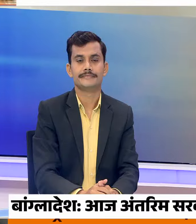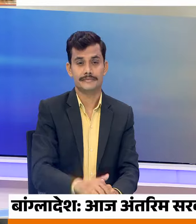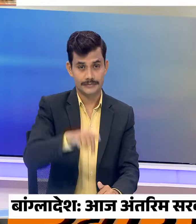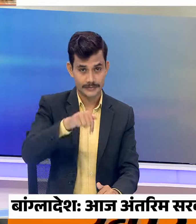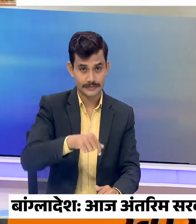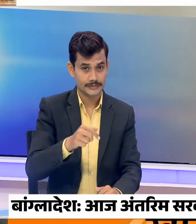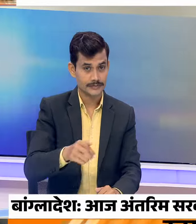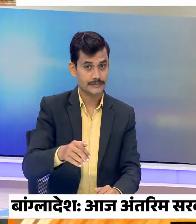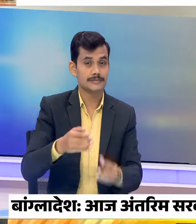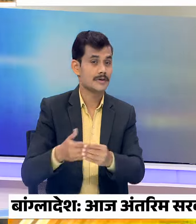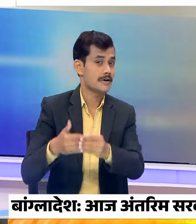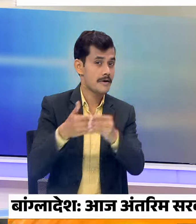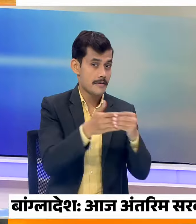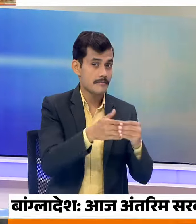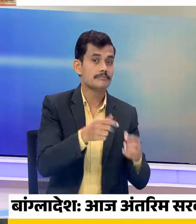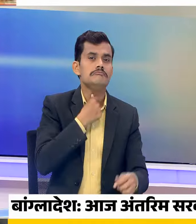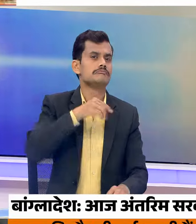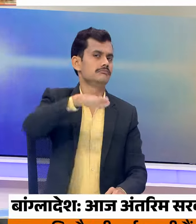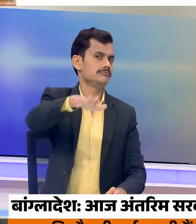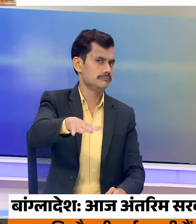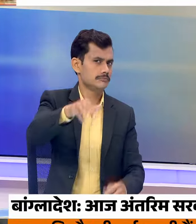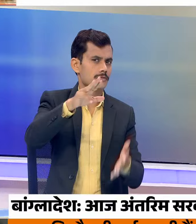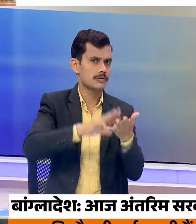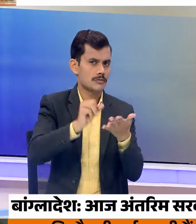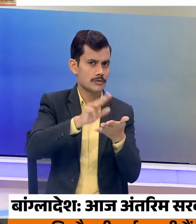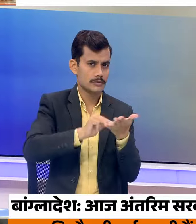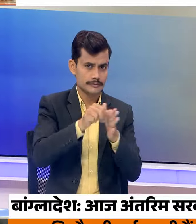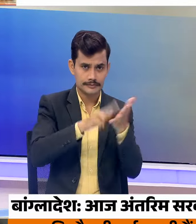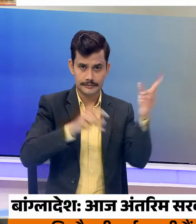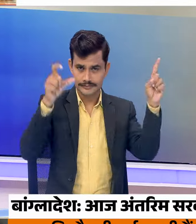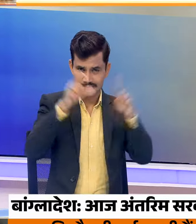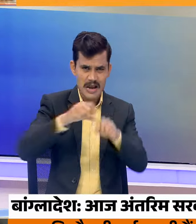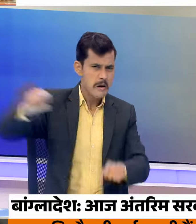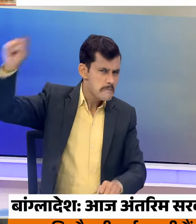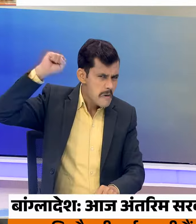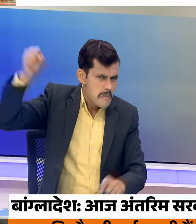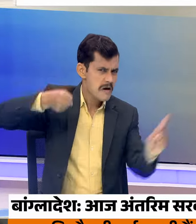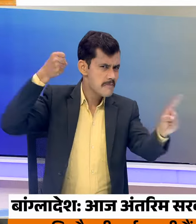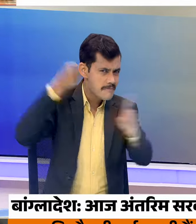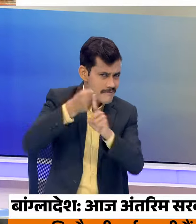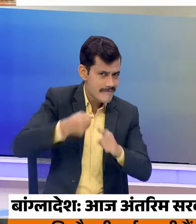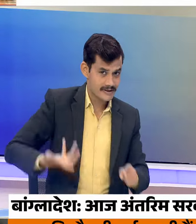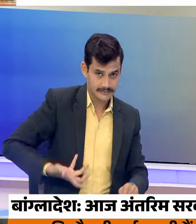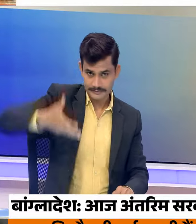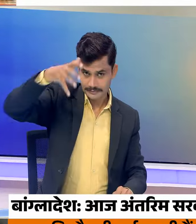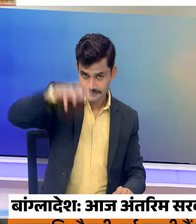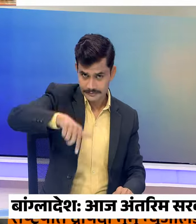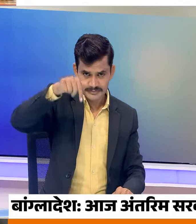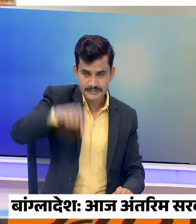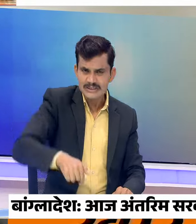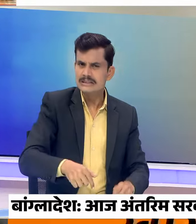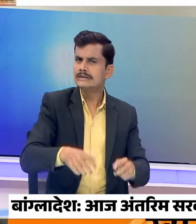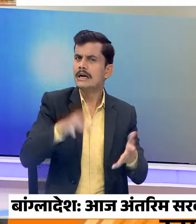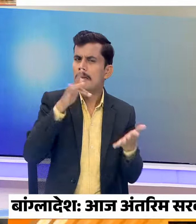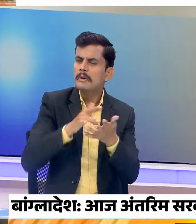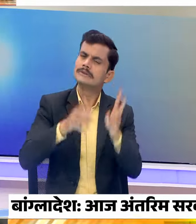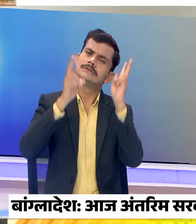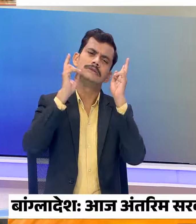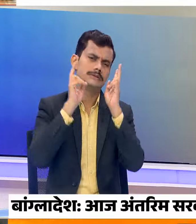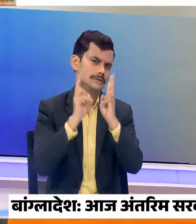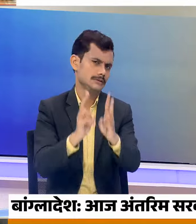और अंतरिम कार्यवाहक पद की शपथ लेंगे मोहम्मद यूनुस, हिंसा के दौर से गुजर रहे बांग्लादेश में हालात अब भी